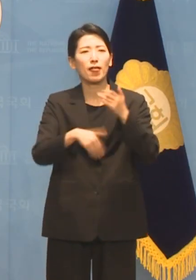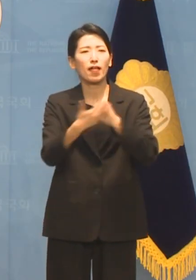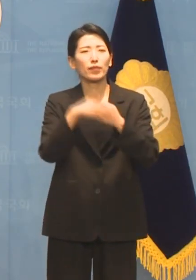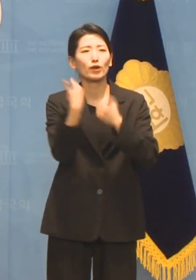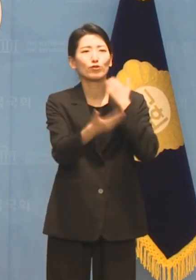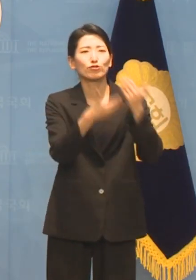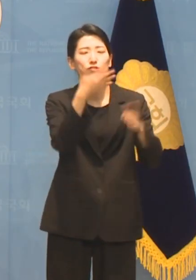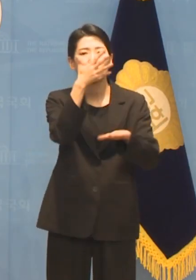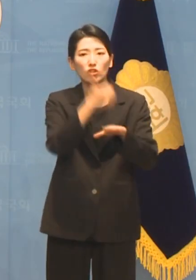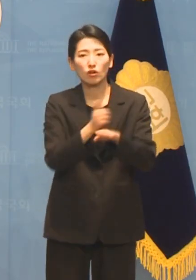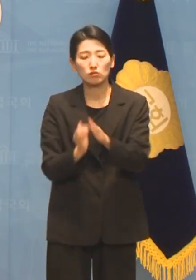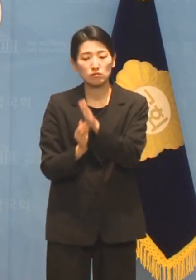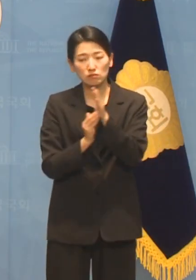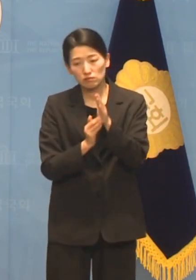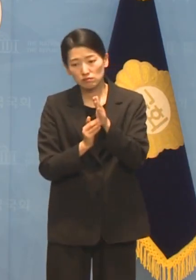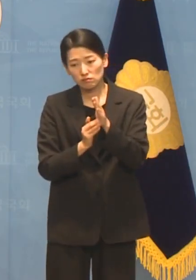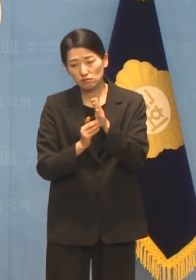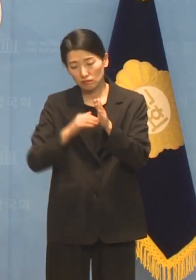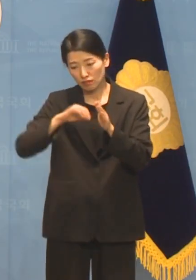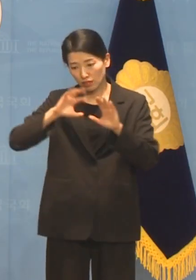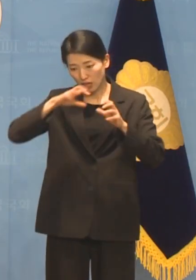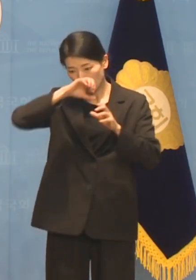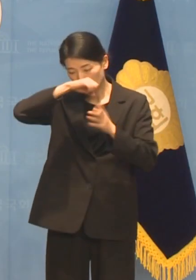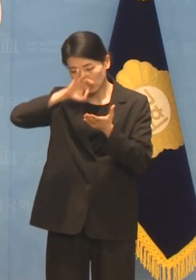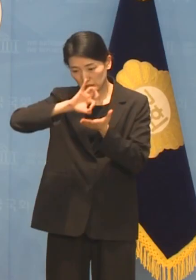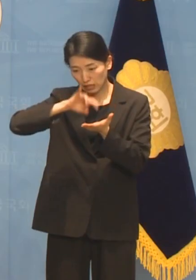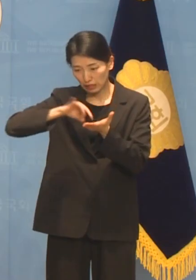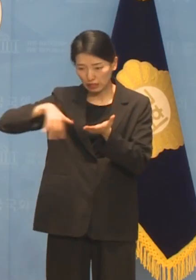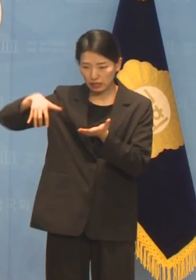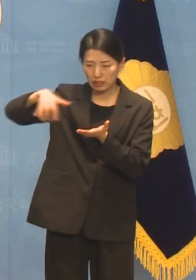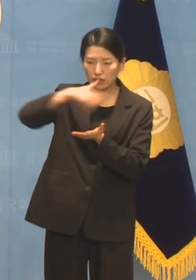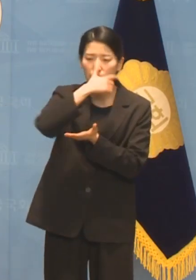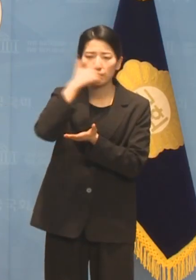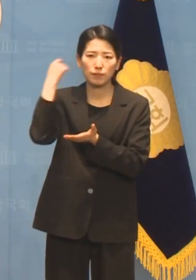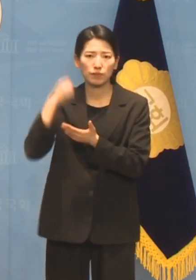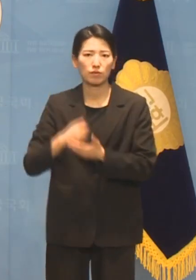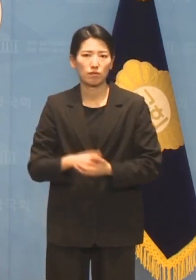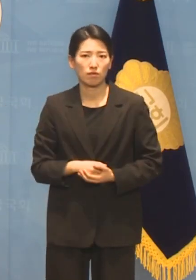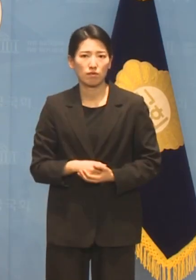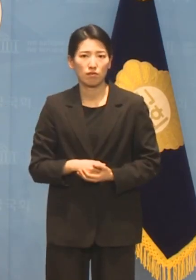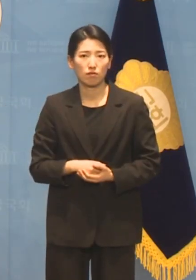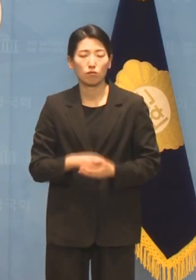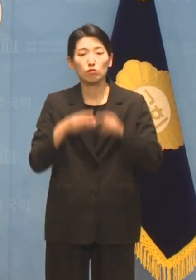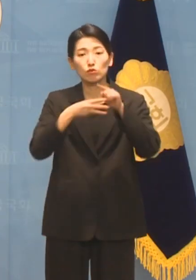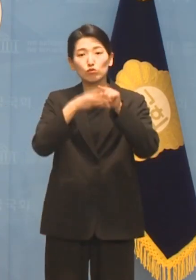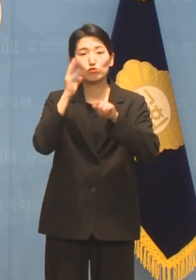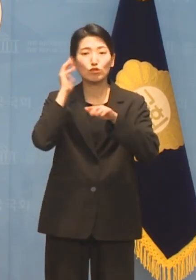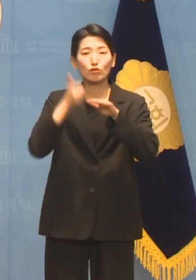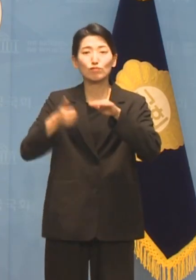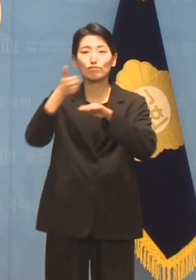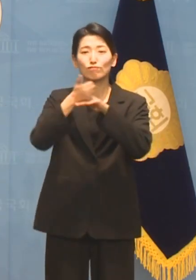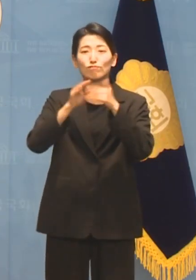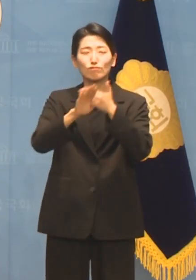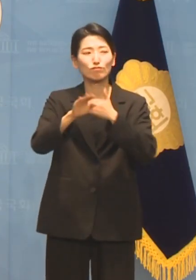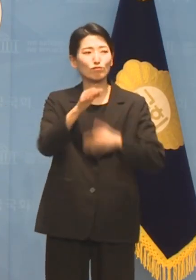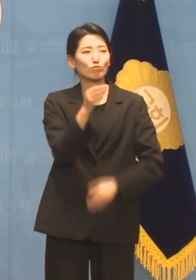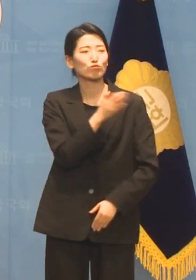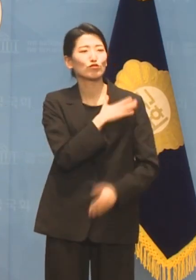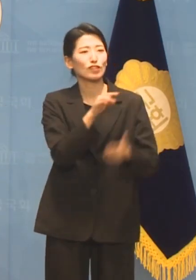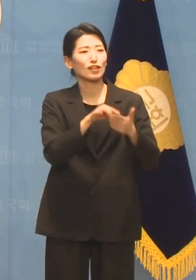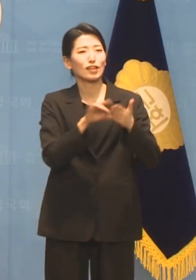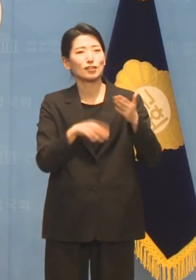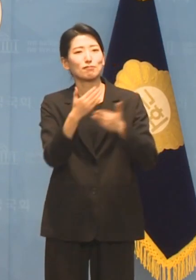수 없습니다. 심지어 이러한 세수 펑크는 윤석열 정부의 부자 감세로 인해 집권